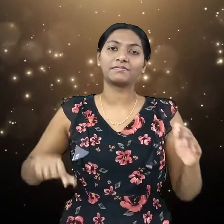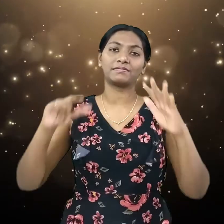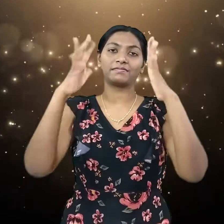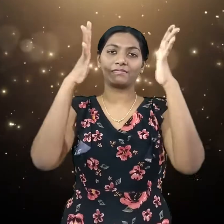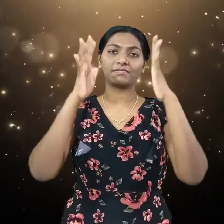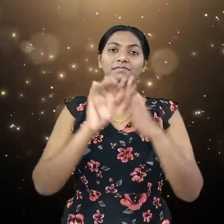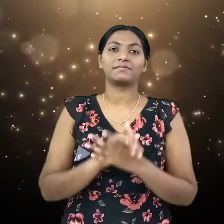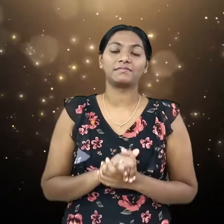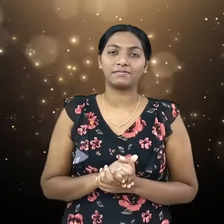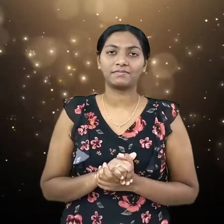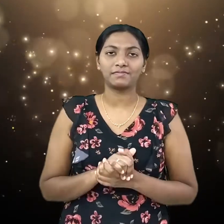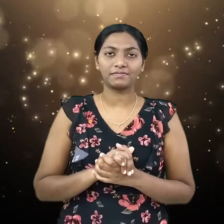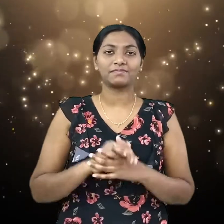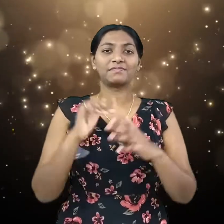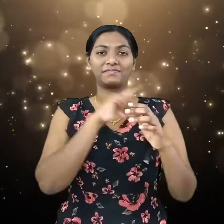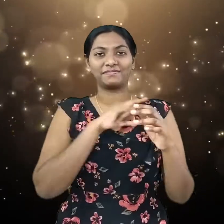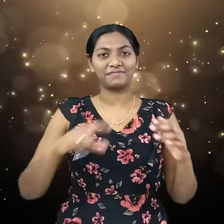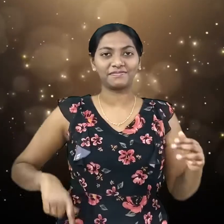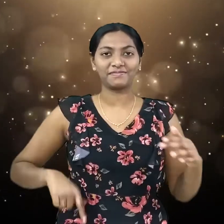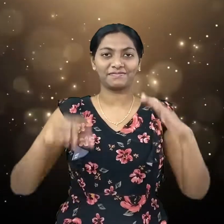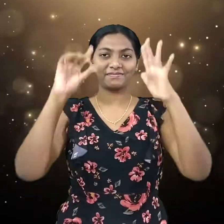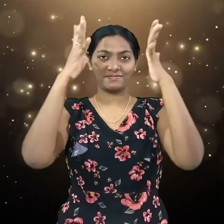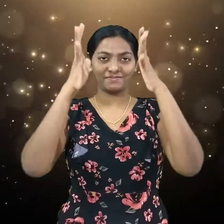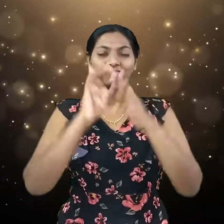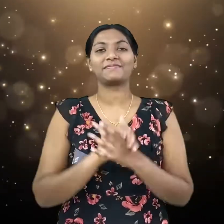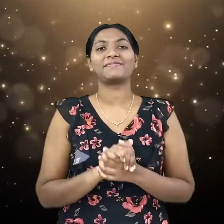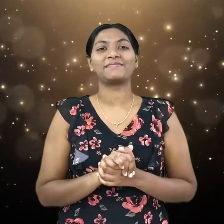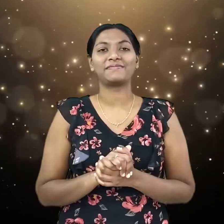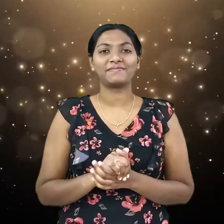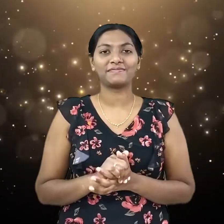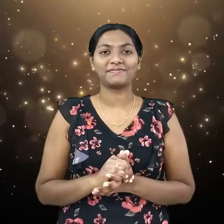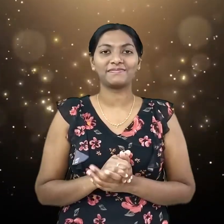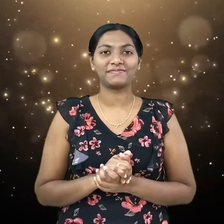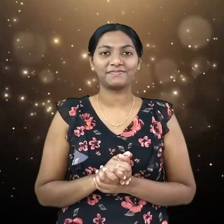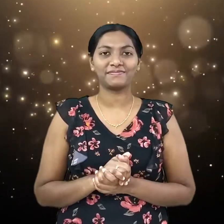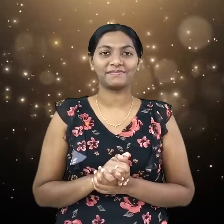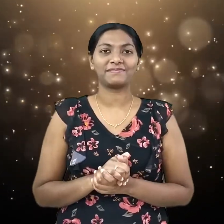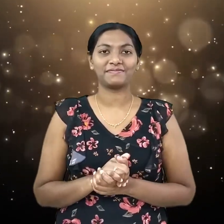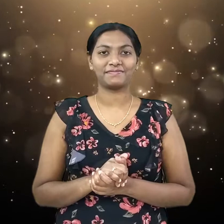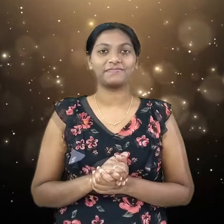Praise the Lord. Hallelujah. Hallelujah.